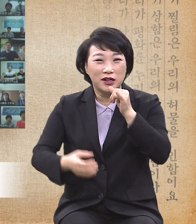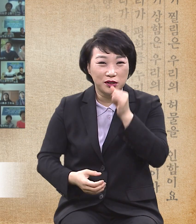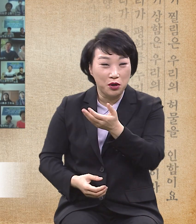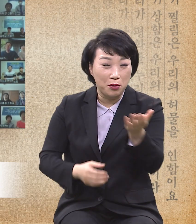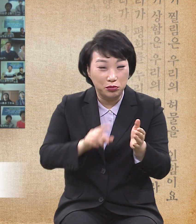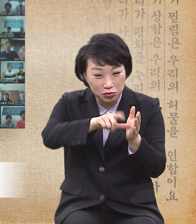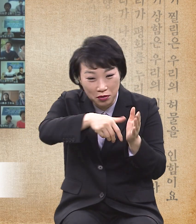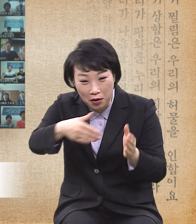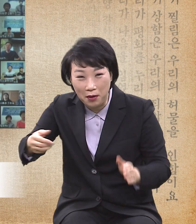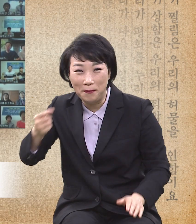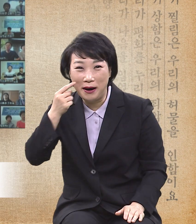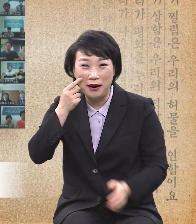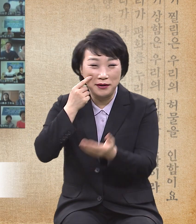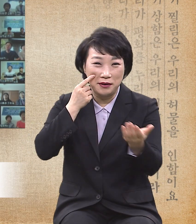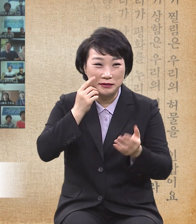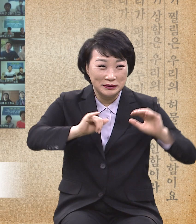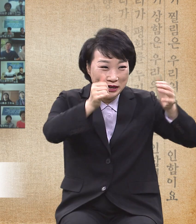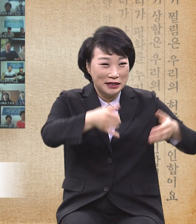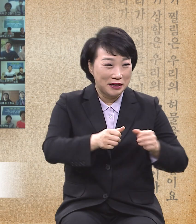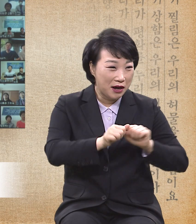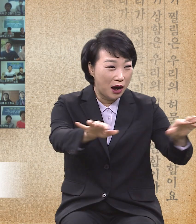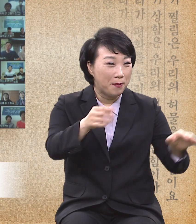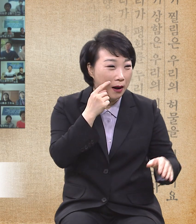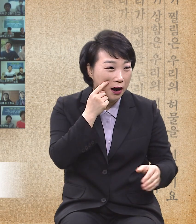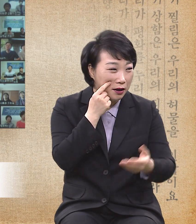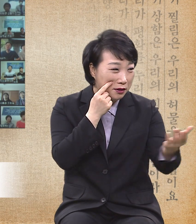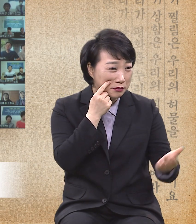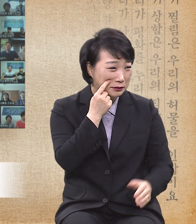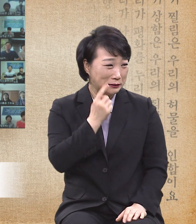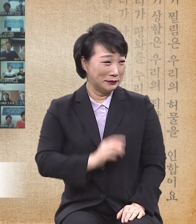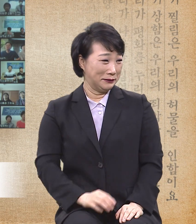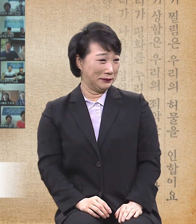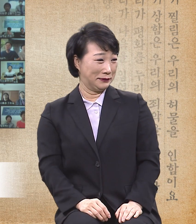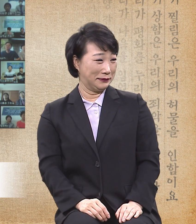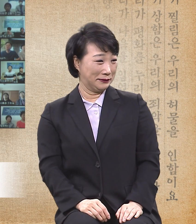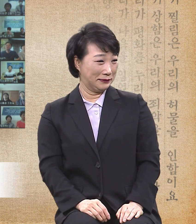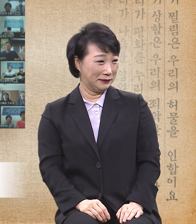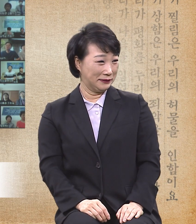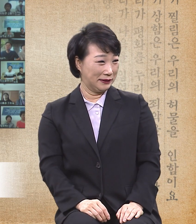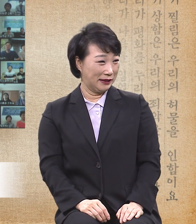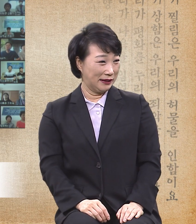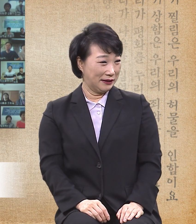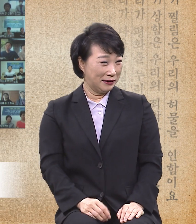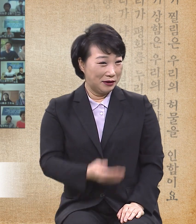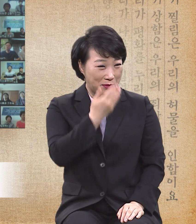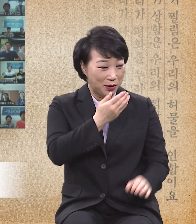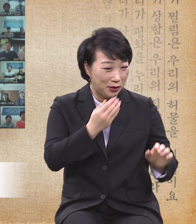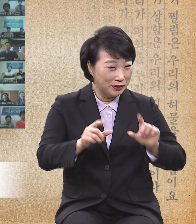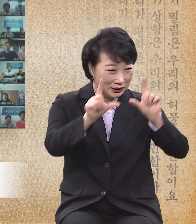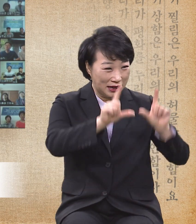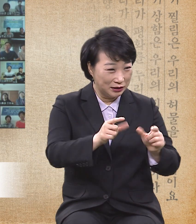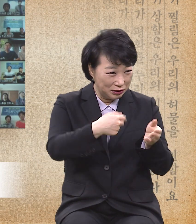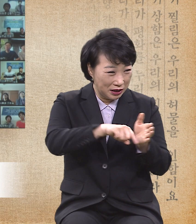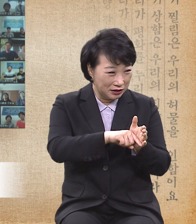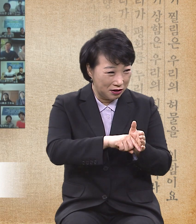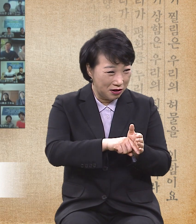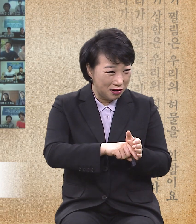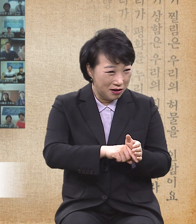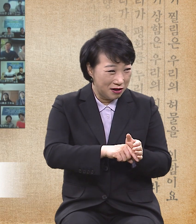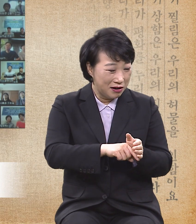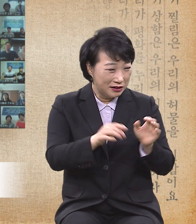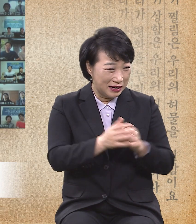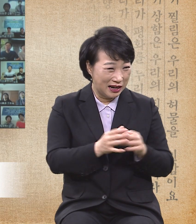근데 세상에 가서 먹고 살려고 헤매다 보니까